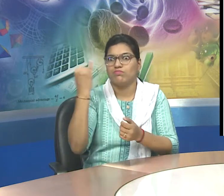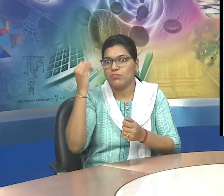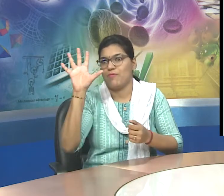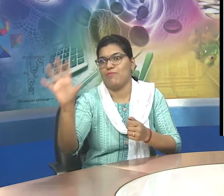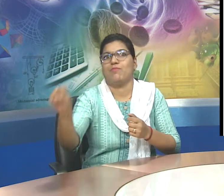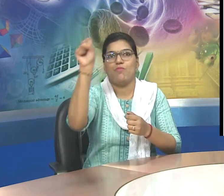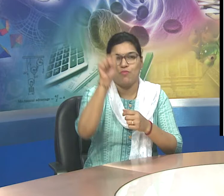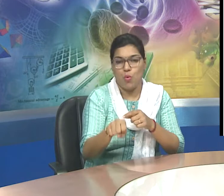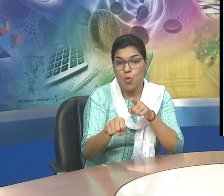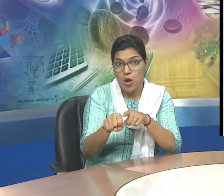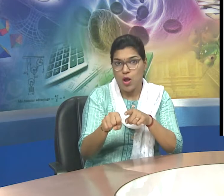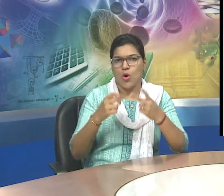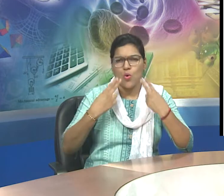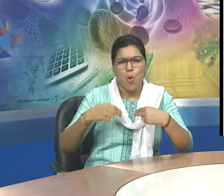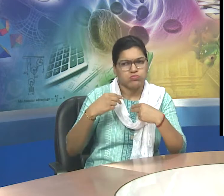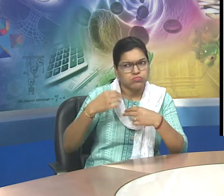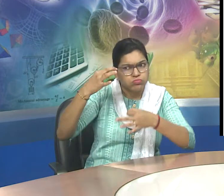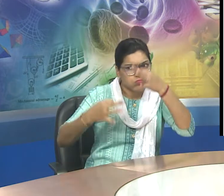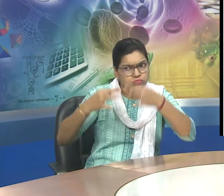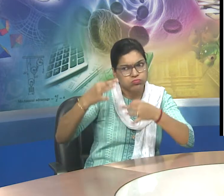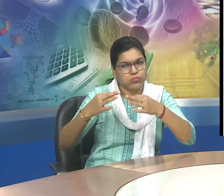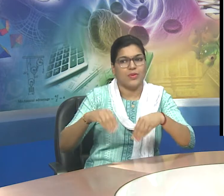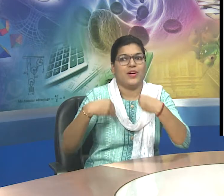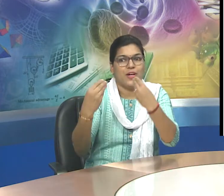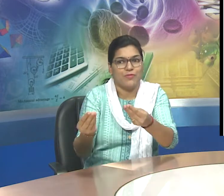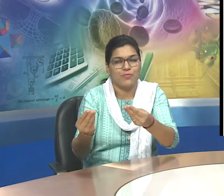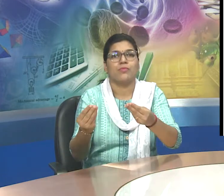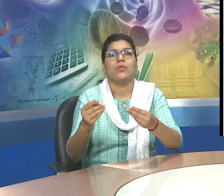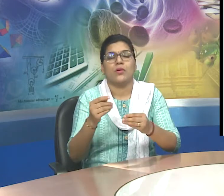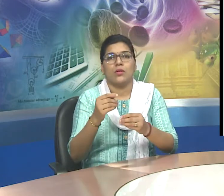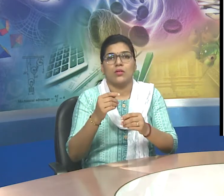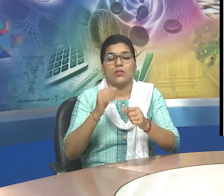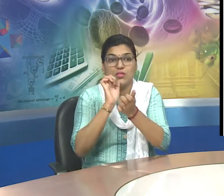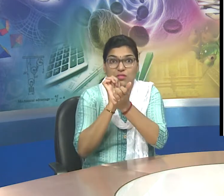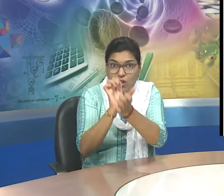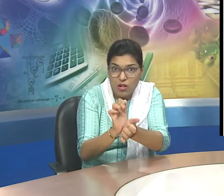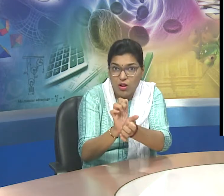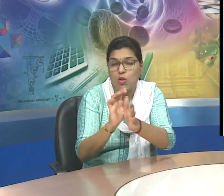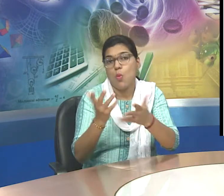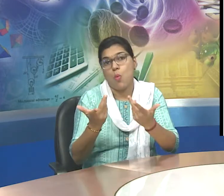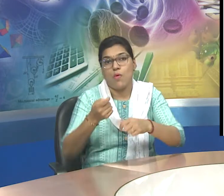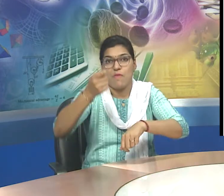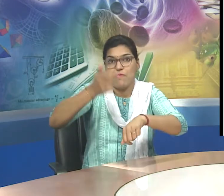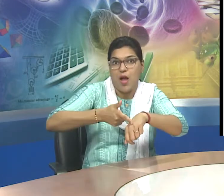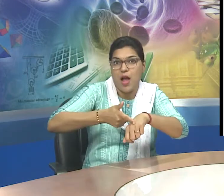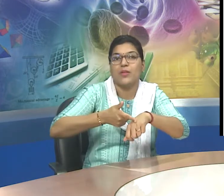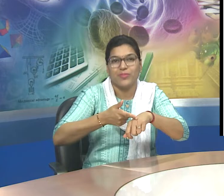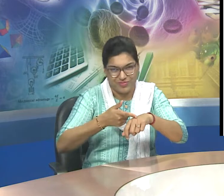तो उसको पुलिस अर्थात हमारा जो कानून है वो दंड देता है। दंड